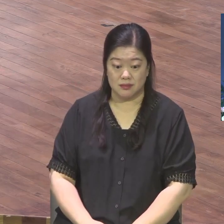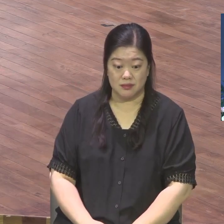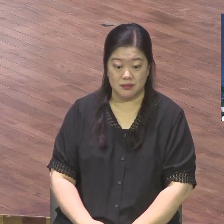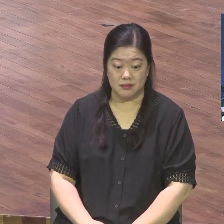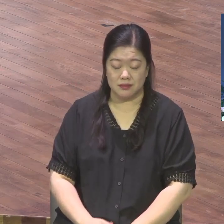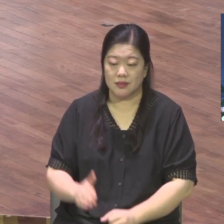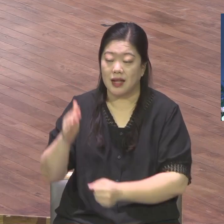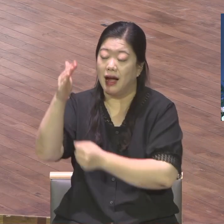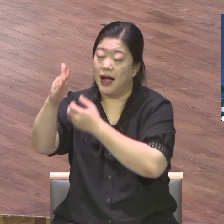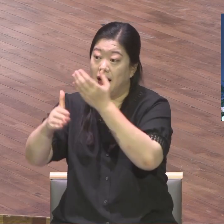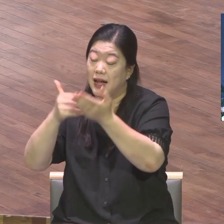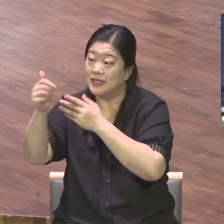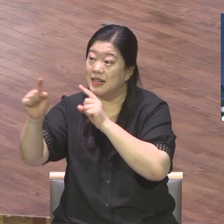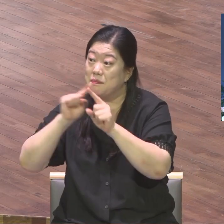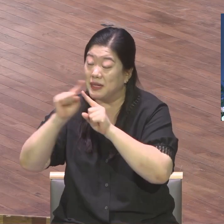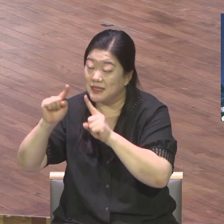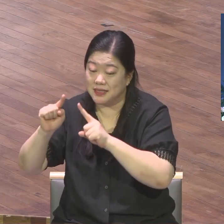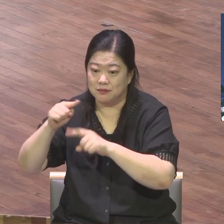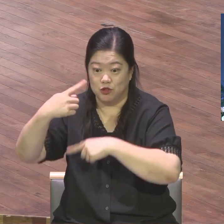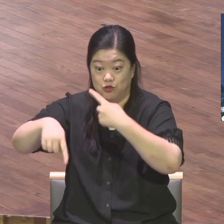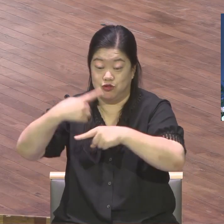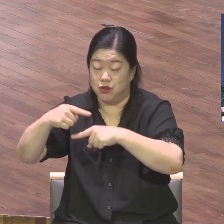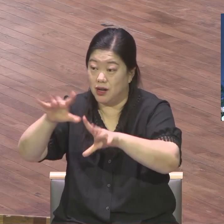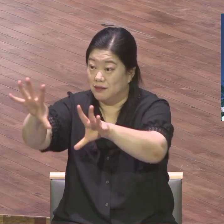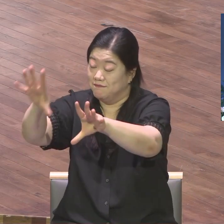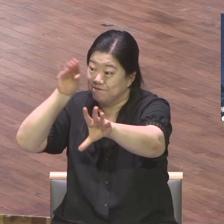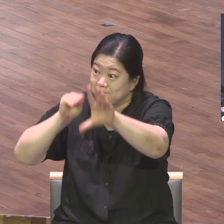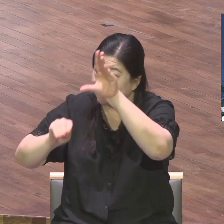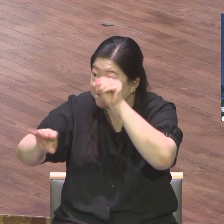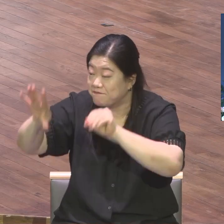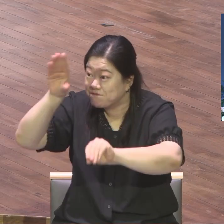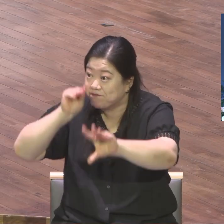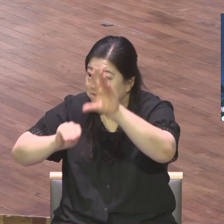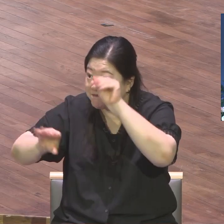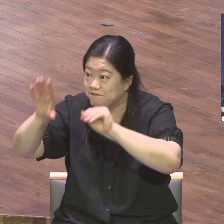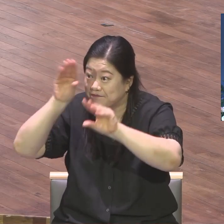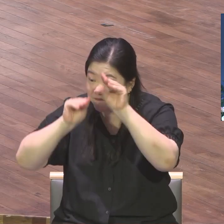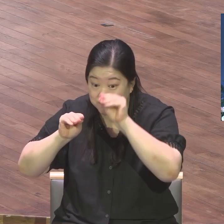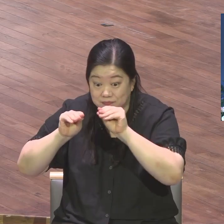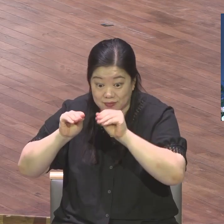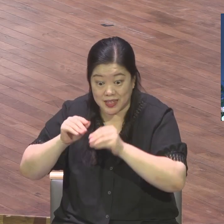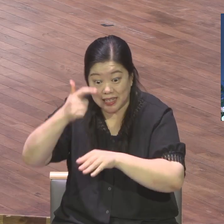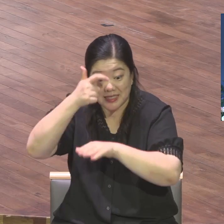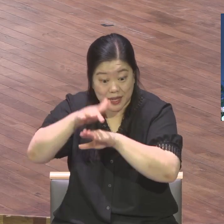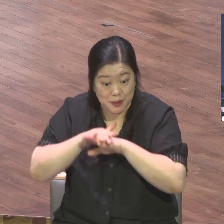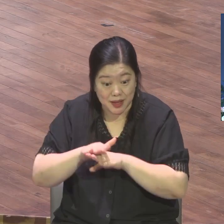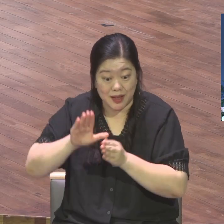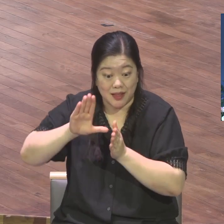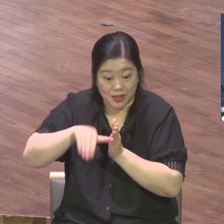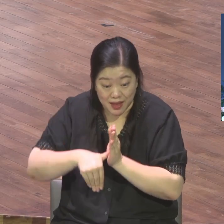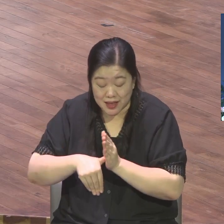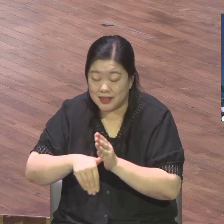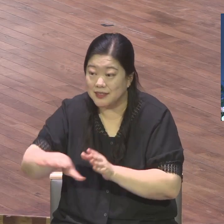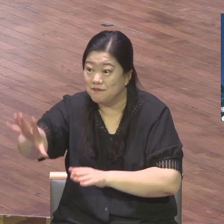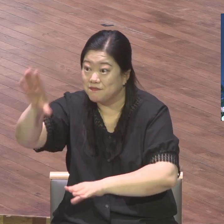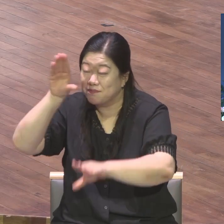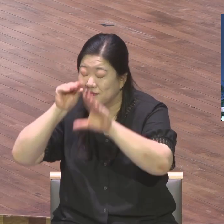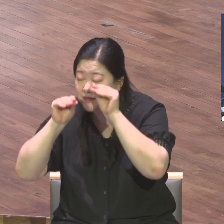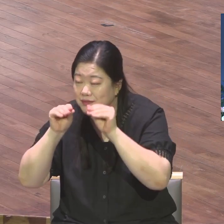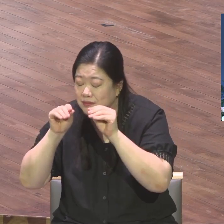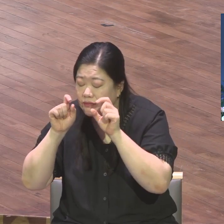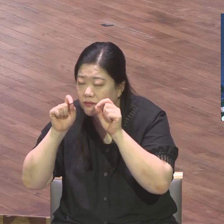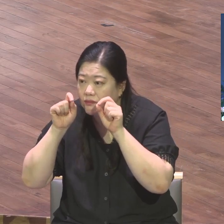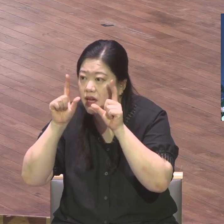하나님의 말씀을 들을 때 무슨 말입니까? 하나님 말씀을 들을 때 예배를 드릴 때 처음으로 깨닫게